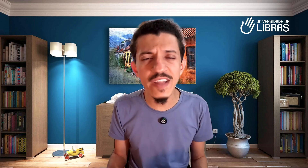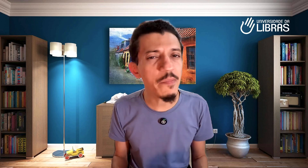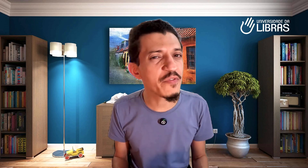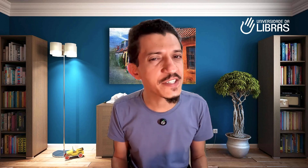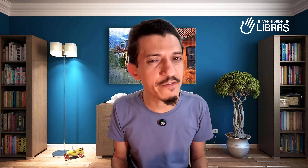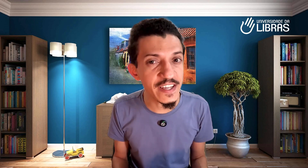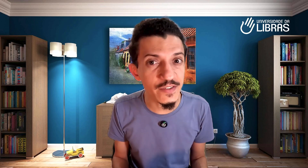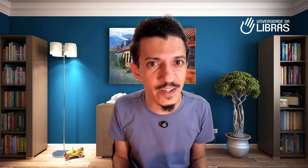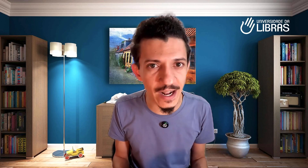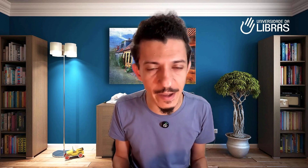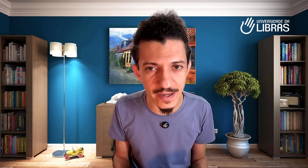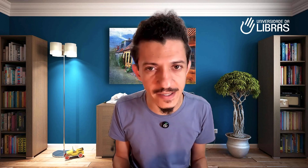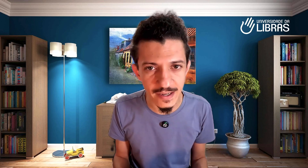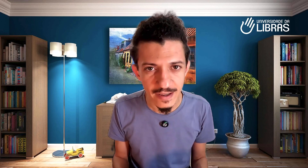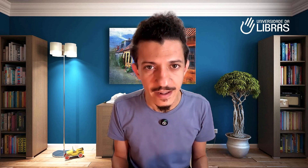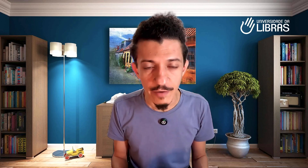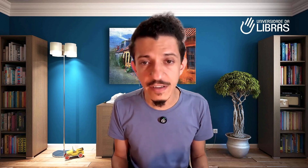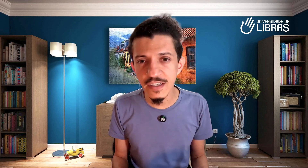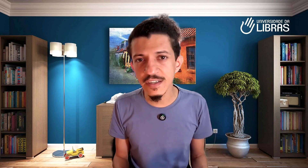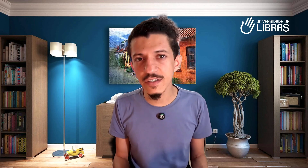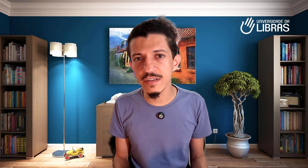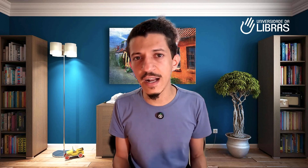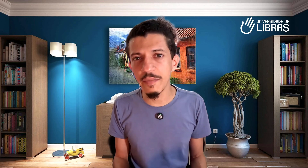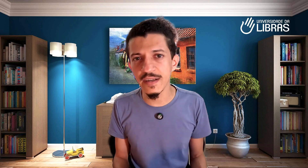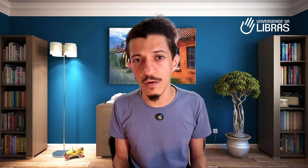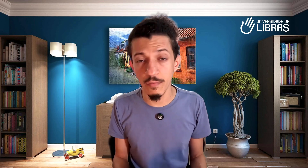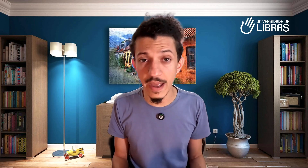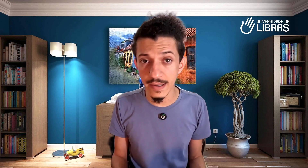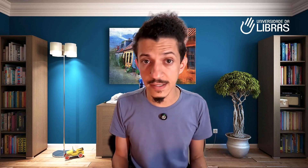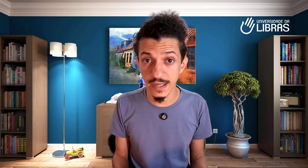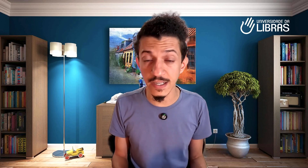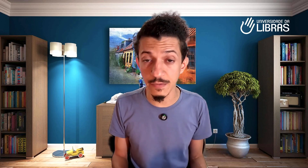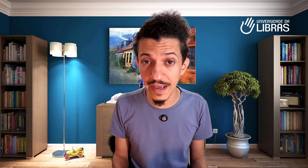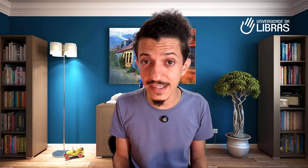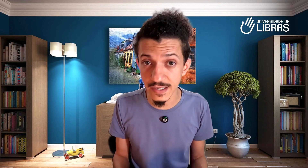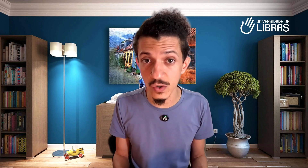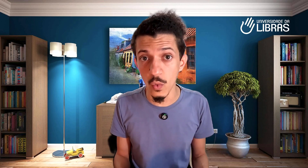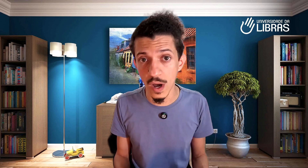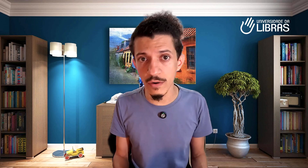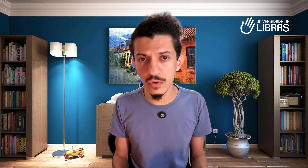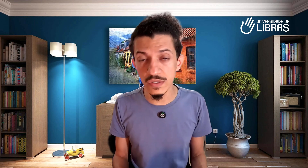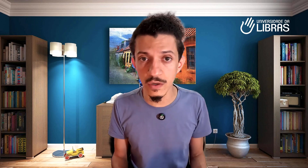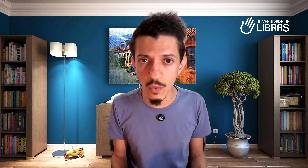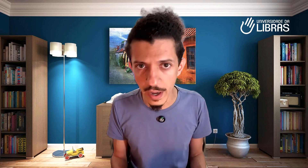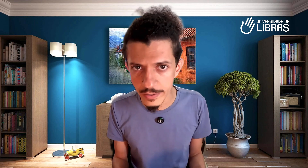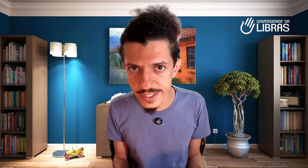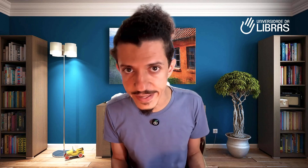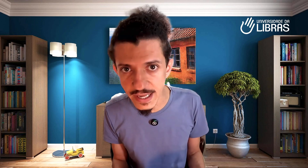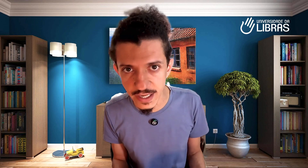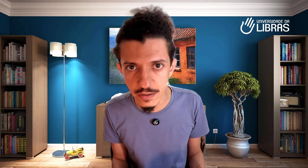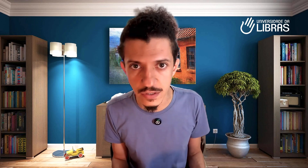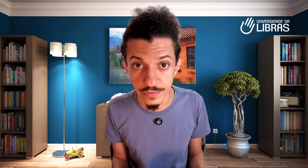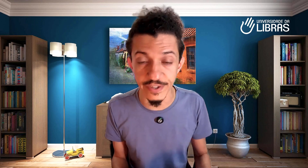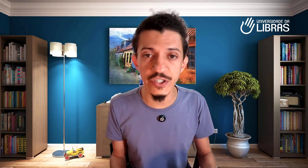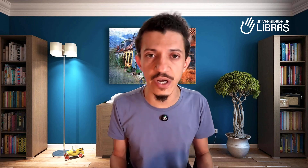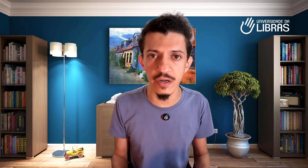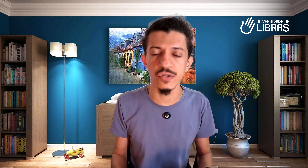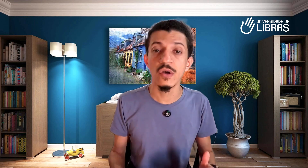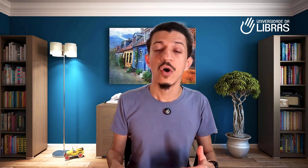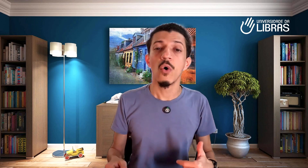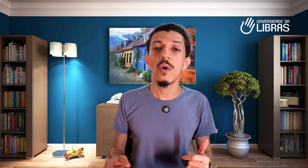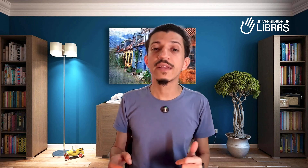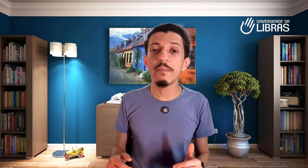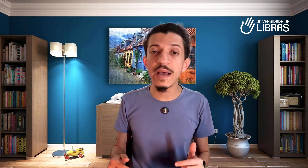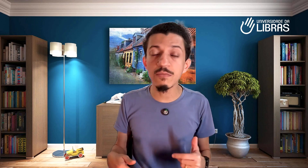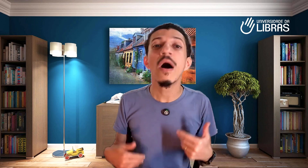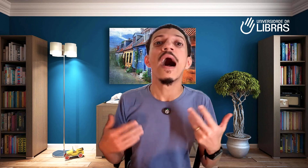Há quanto tempo você vem estudando a Libras? Talvez você esteja estudando a Libras há um mês, 6 meses, um ano, 5 anos, 10 anos, 20 anos,